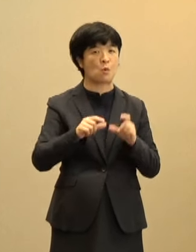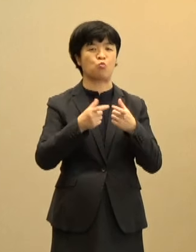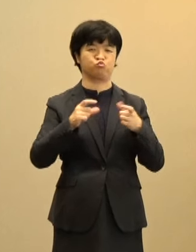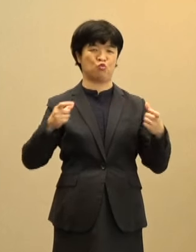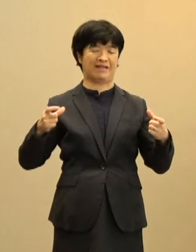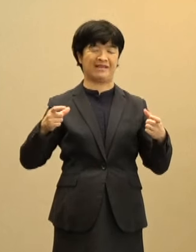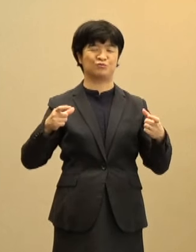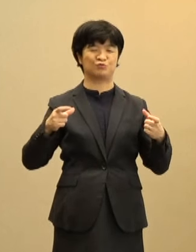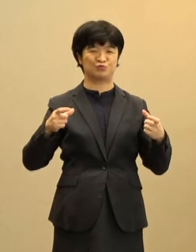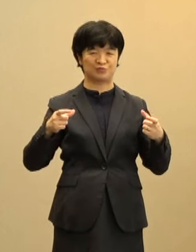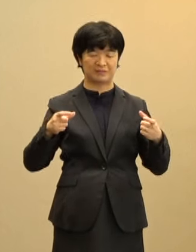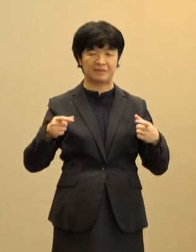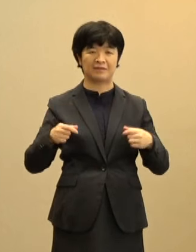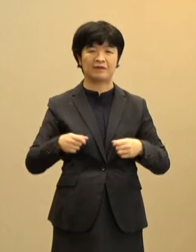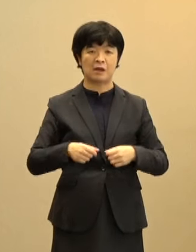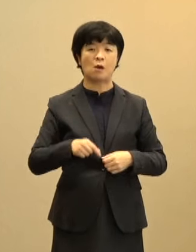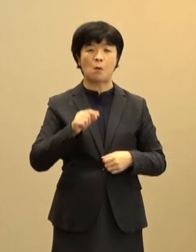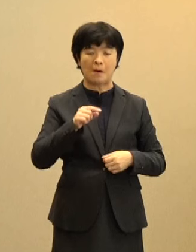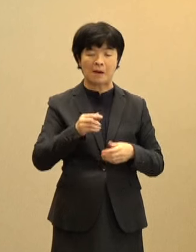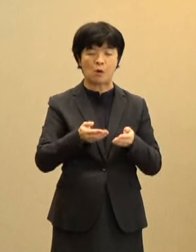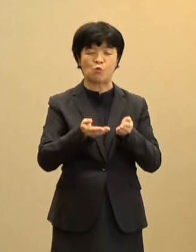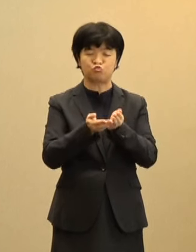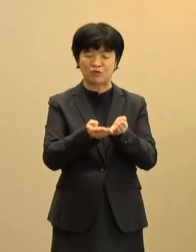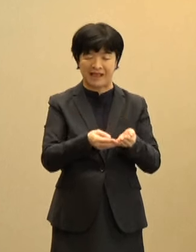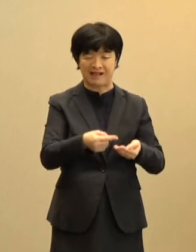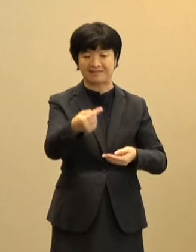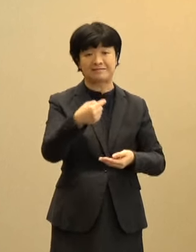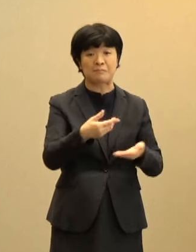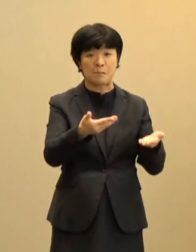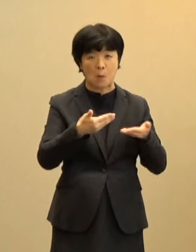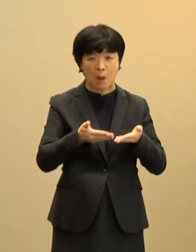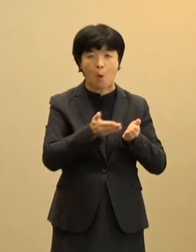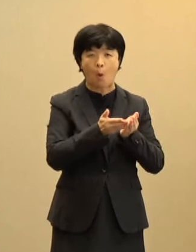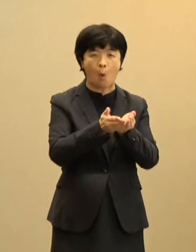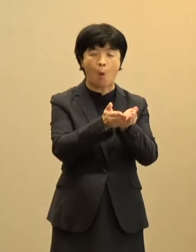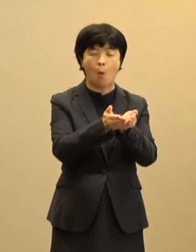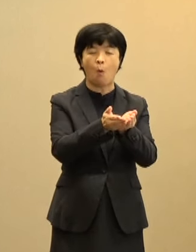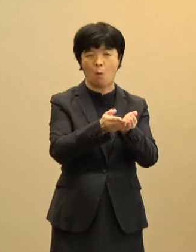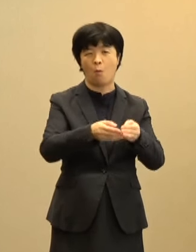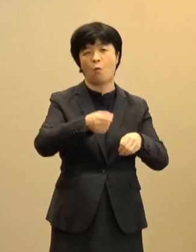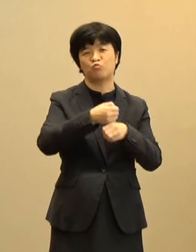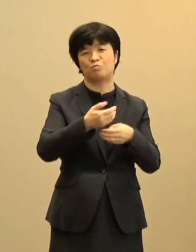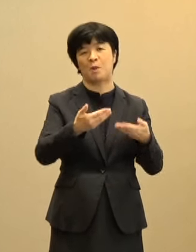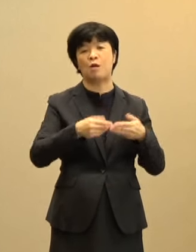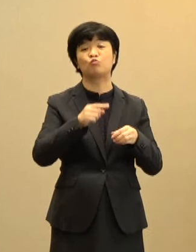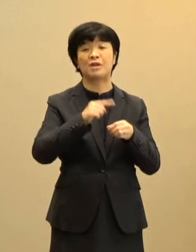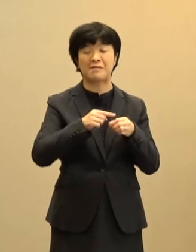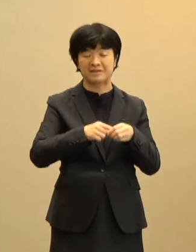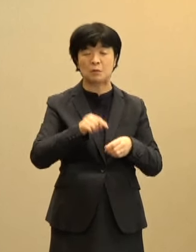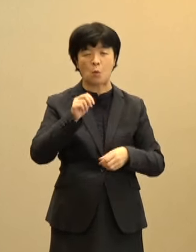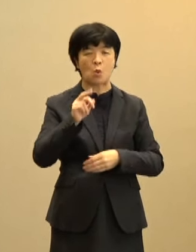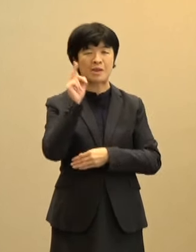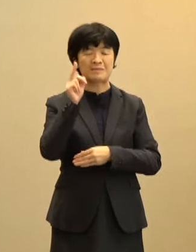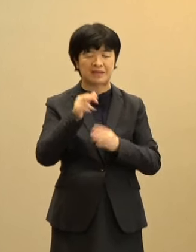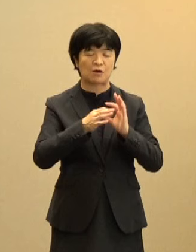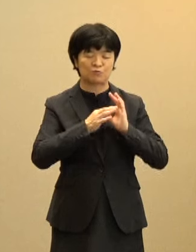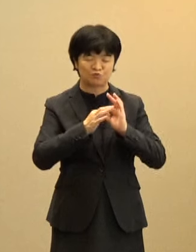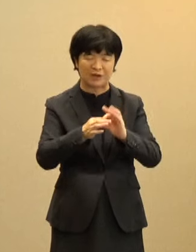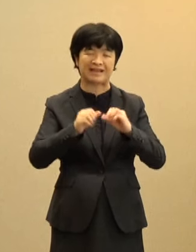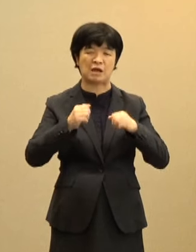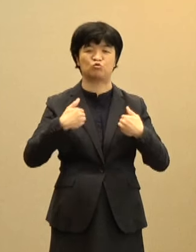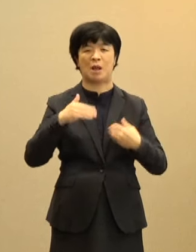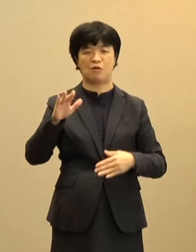路の解説等につなげていくために、しっかりとこうしたフォトセミナーをですね、継続的に開催をしていく必要があるというふうに考えています。